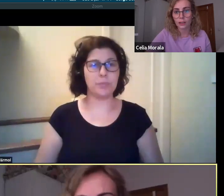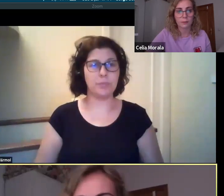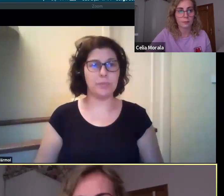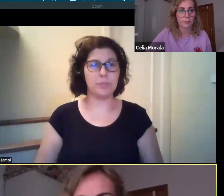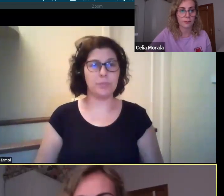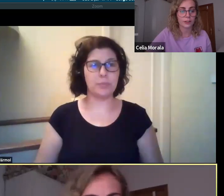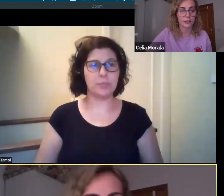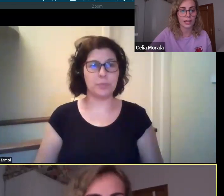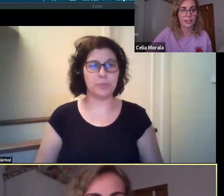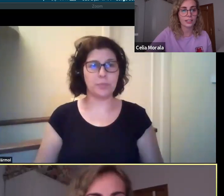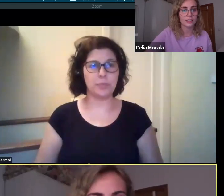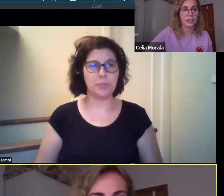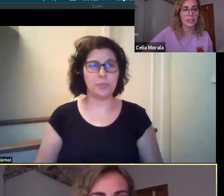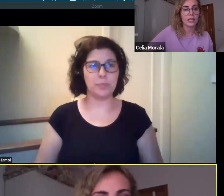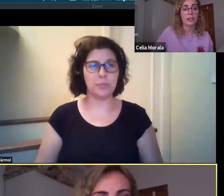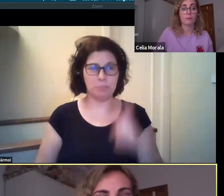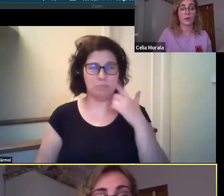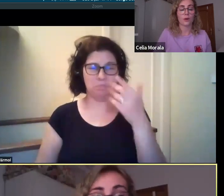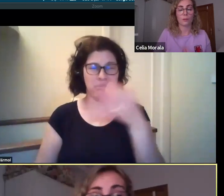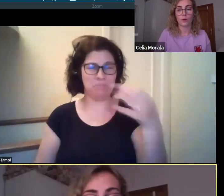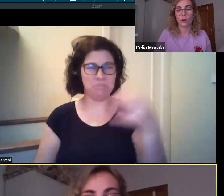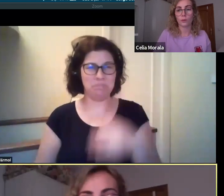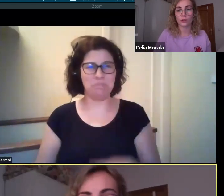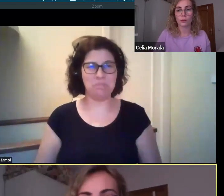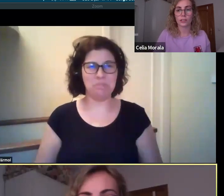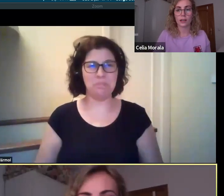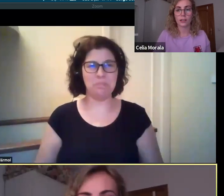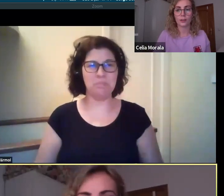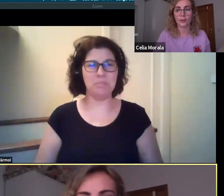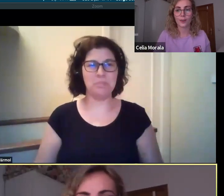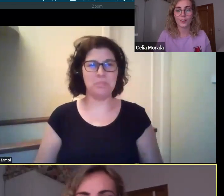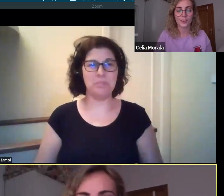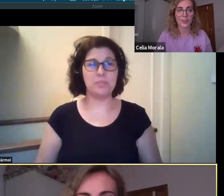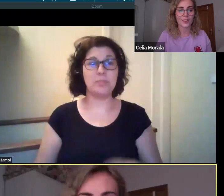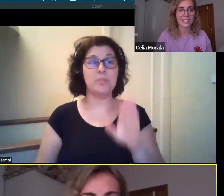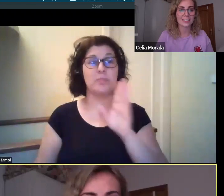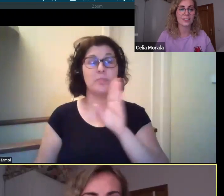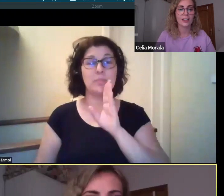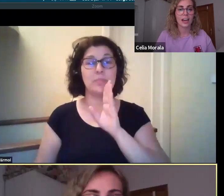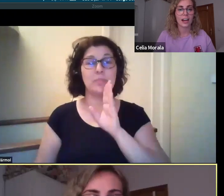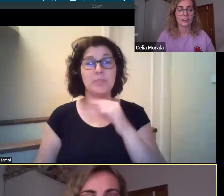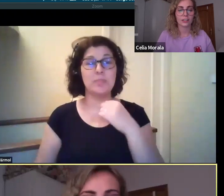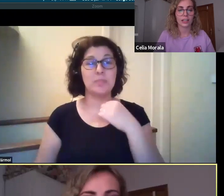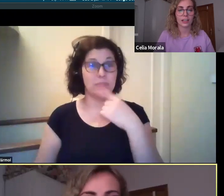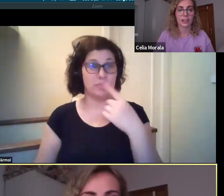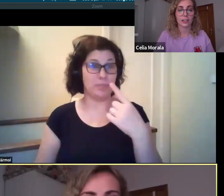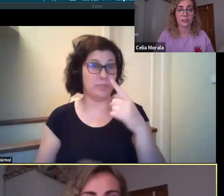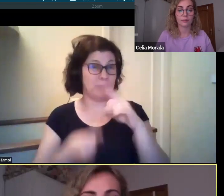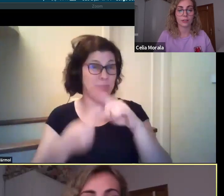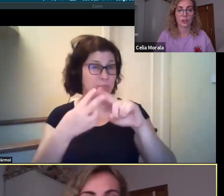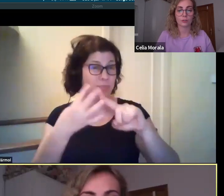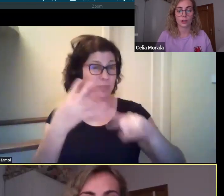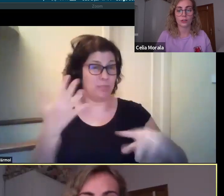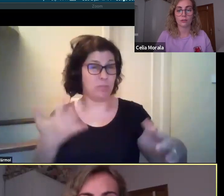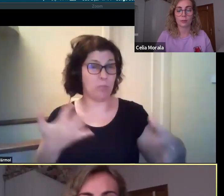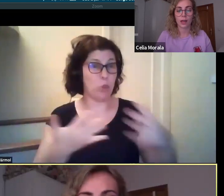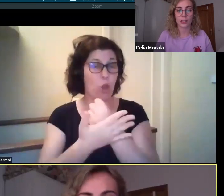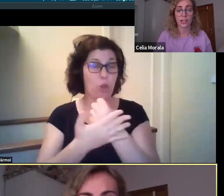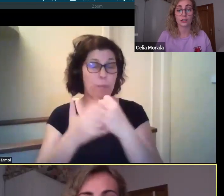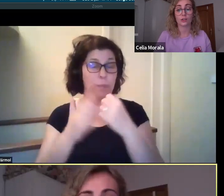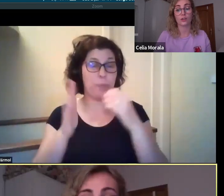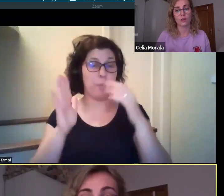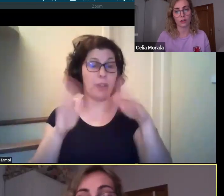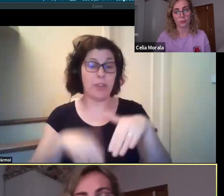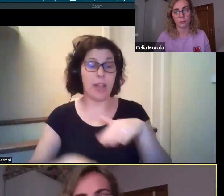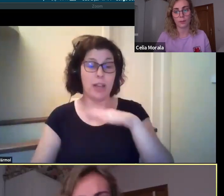A ver, perfecto, gracias. Bueno, como os comentaba, todo esto, al final los menores con enfermedades